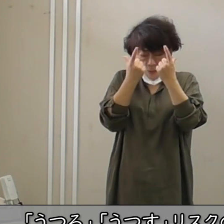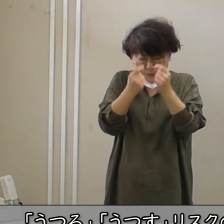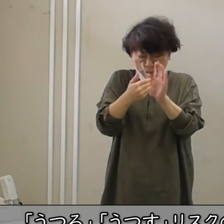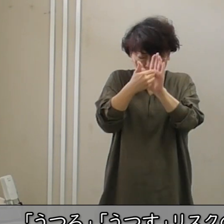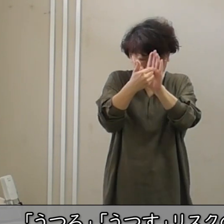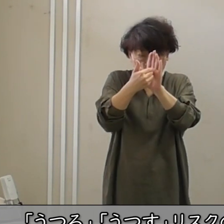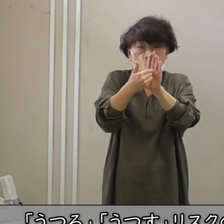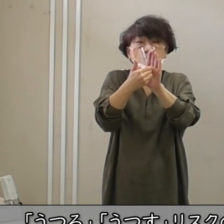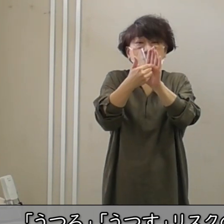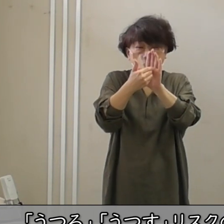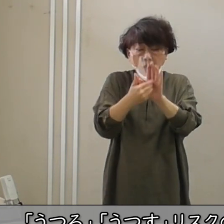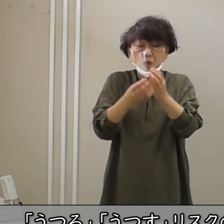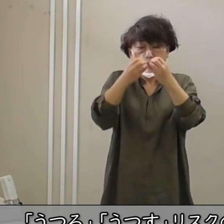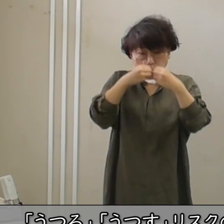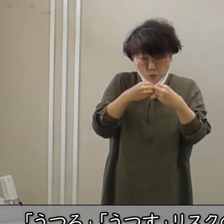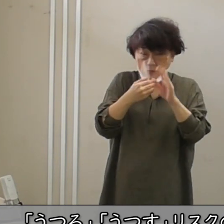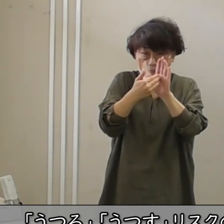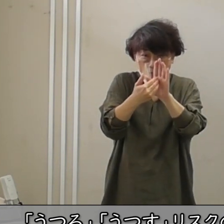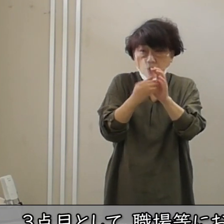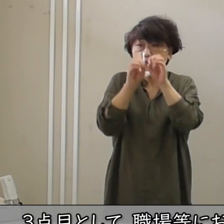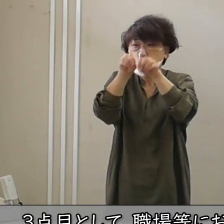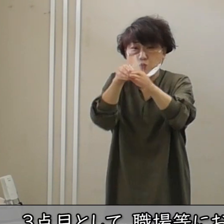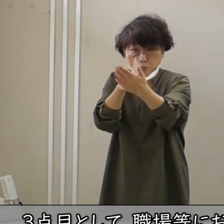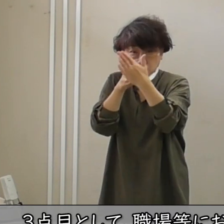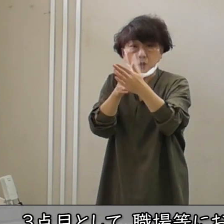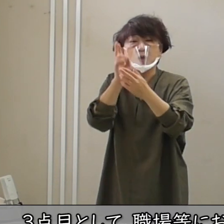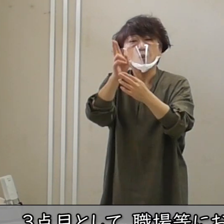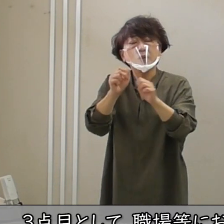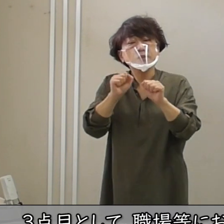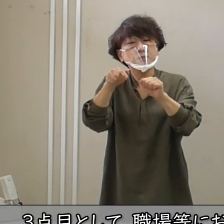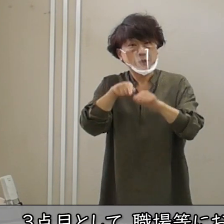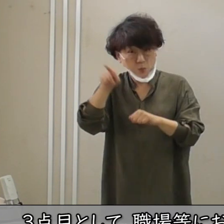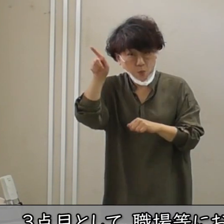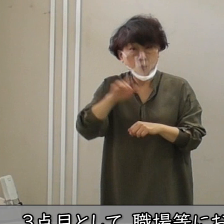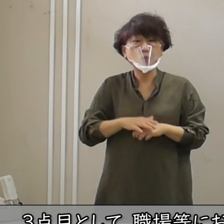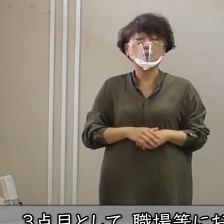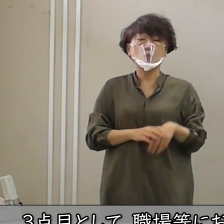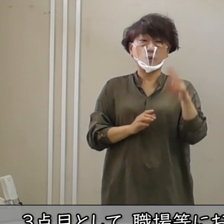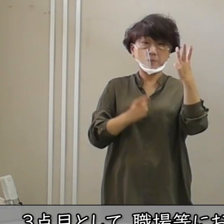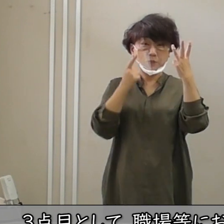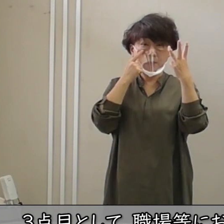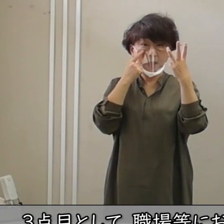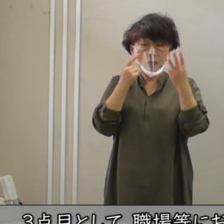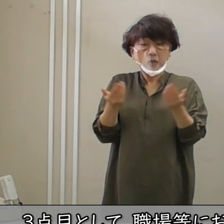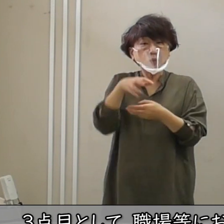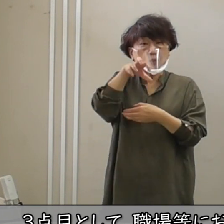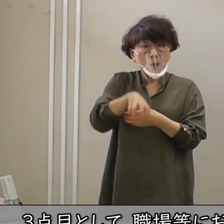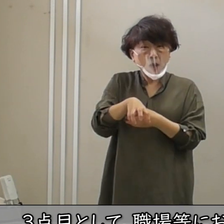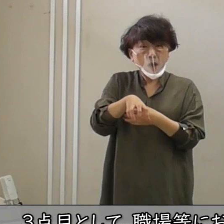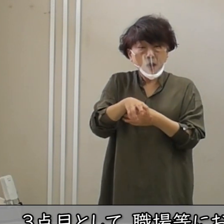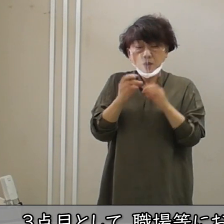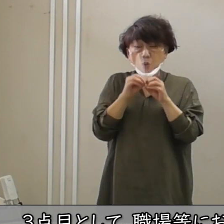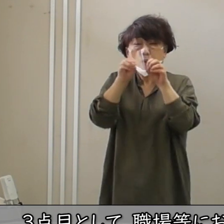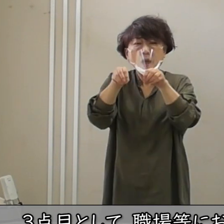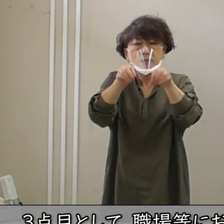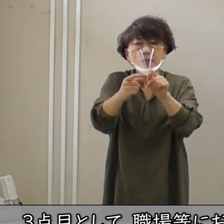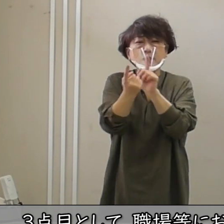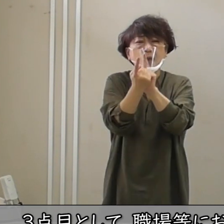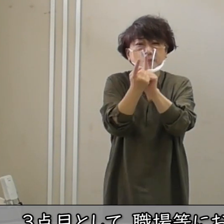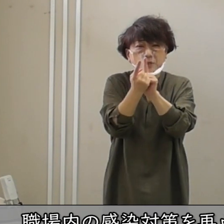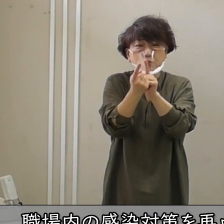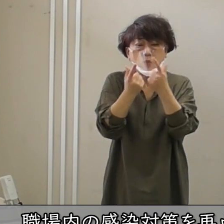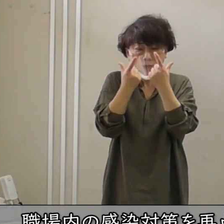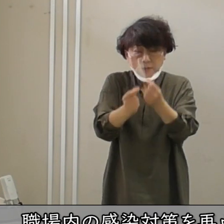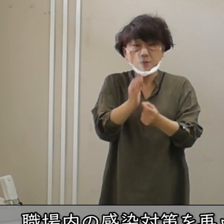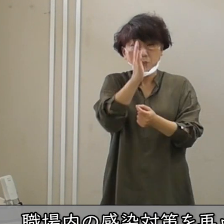スクの低下にご協力をお願いいたします。3点目として、職場等における感染対策の徹底のお願い